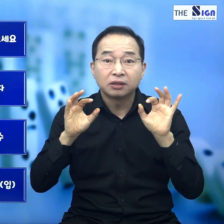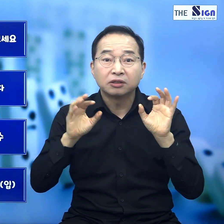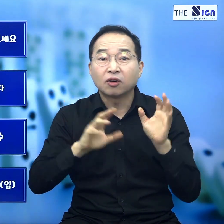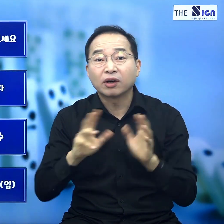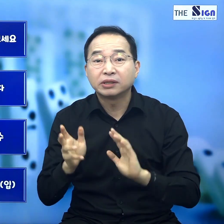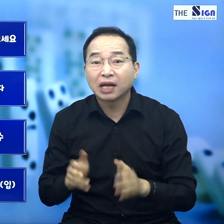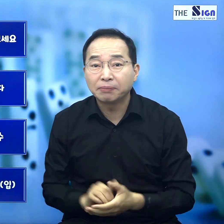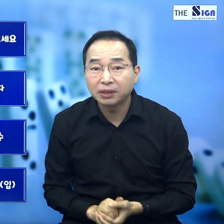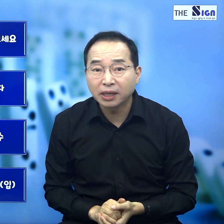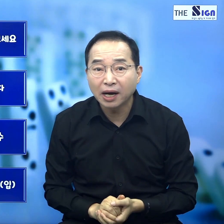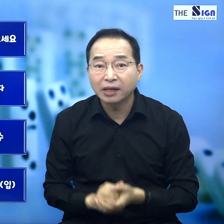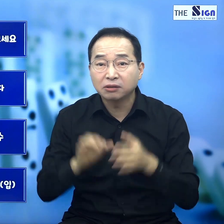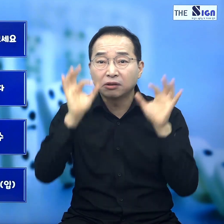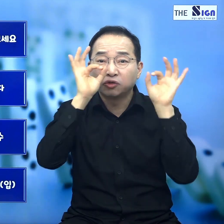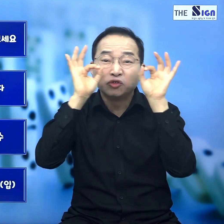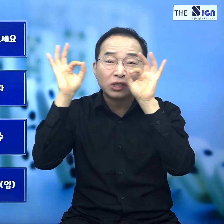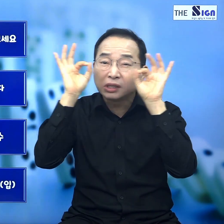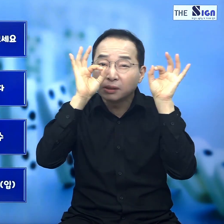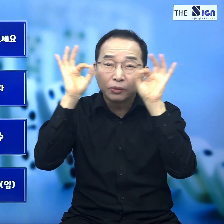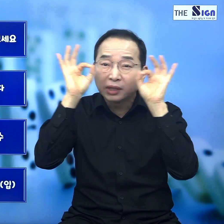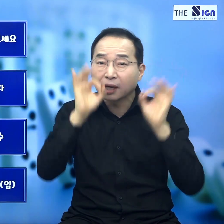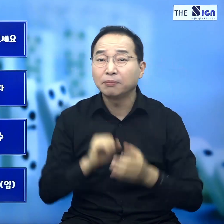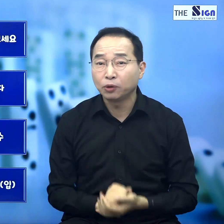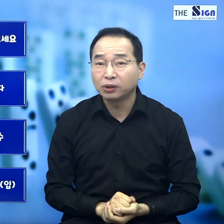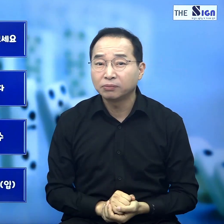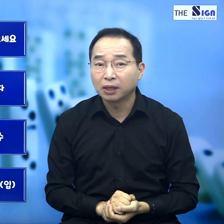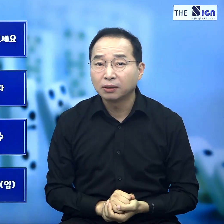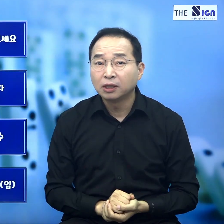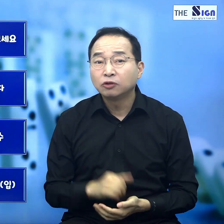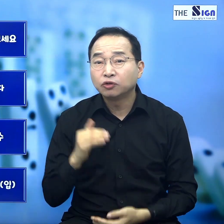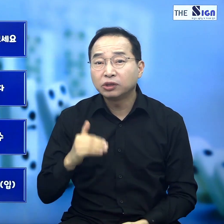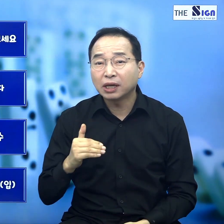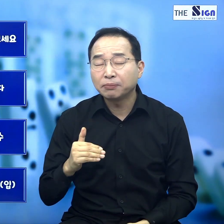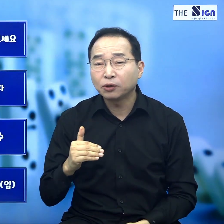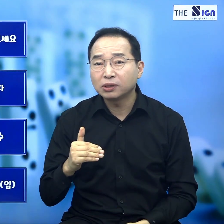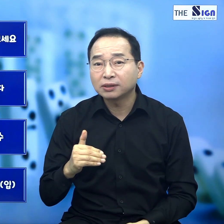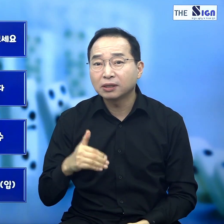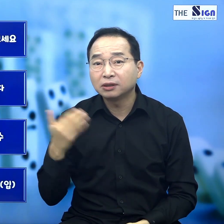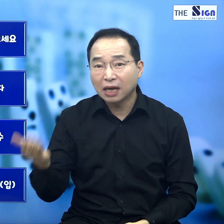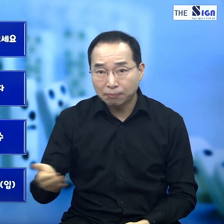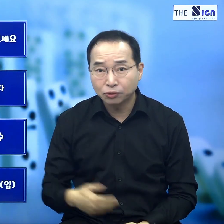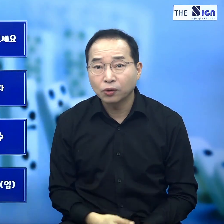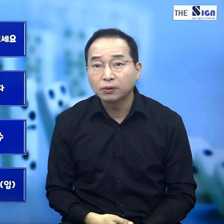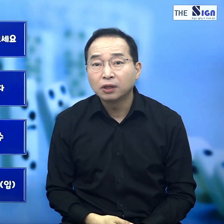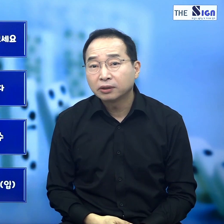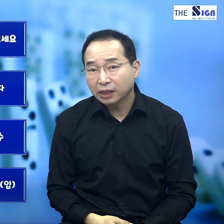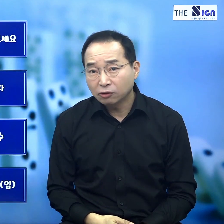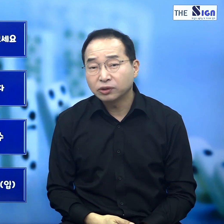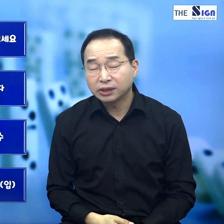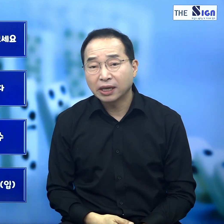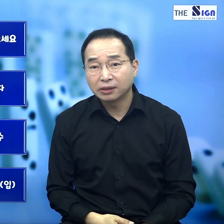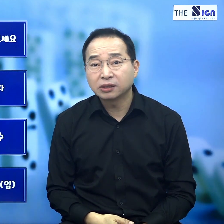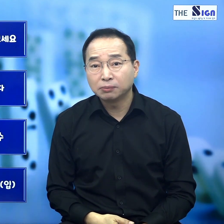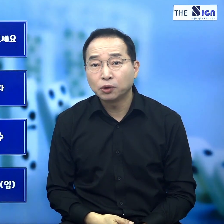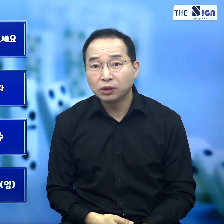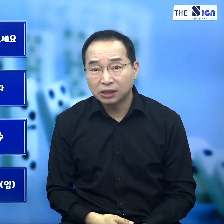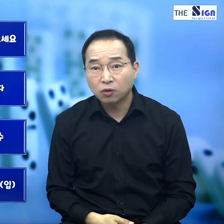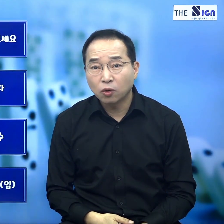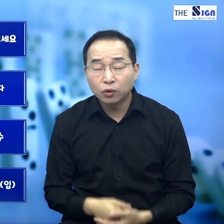여러 가지 살핀다 해서 이걸 눈치를 본다라는 표현입니다. 눈치라는 표현 자체는 이제 앞으로 따로 이제 쓰는 표현이 있고, 이걸